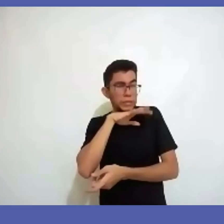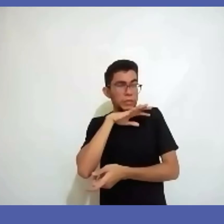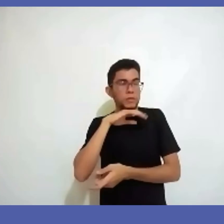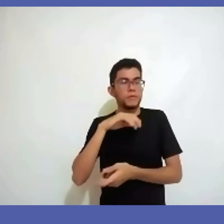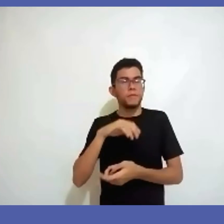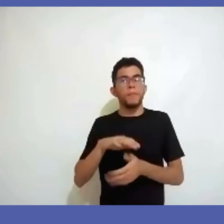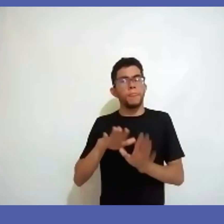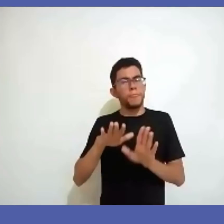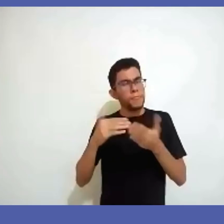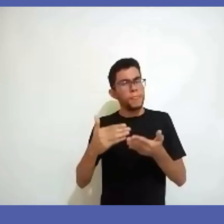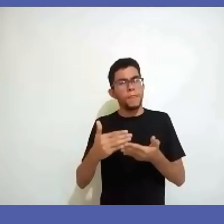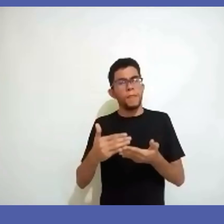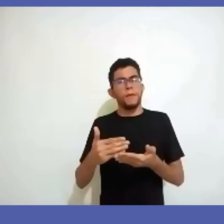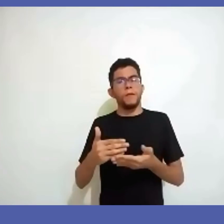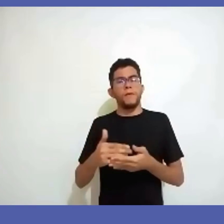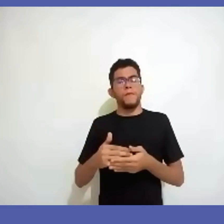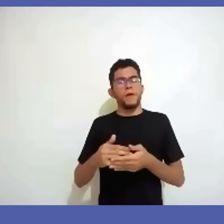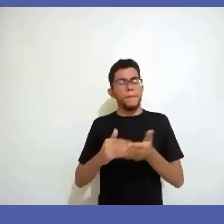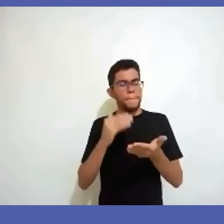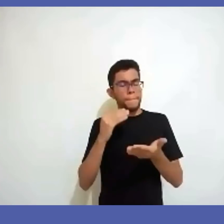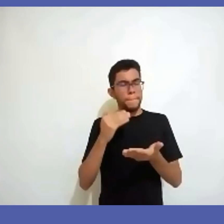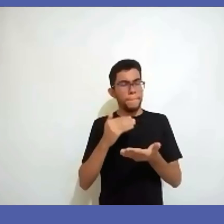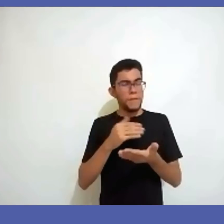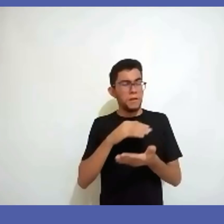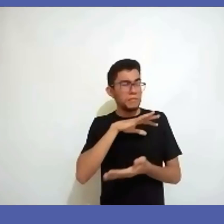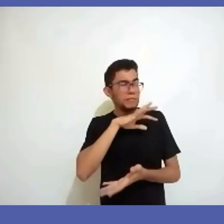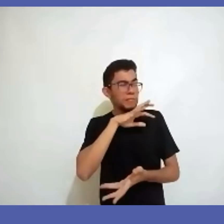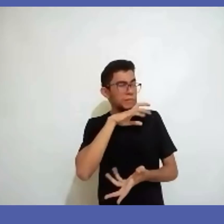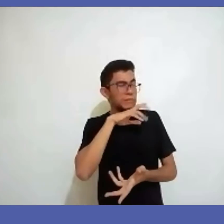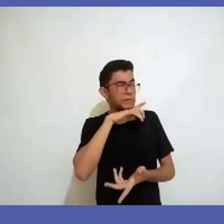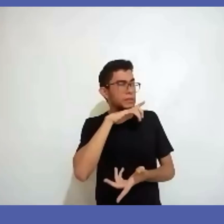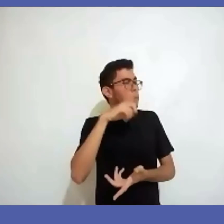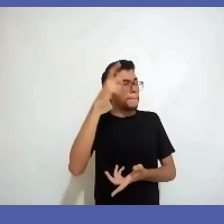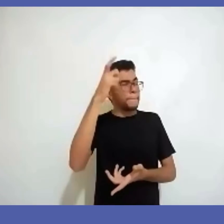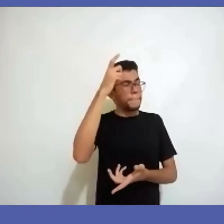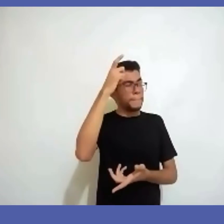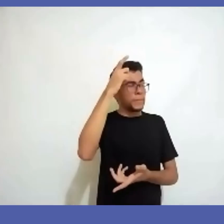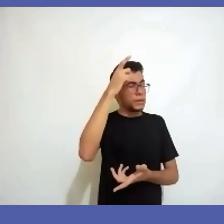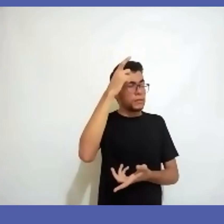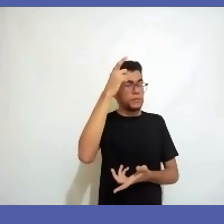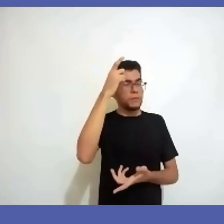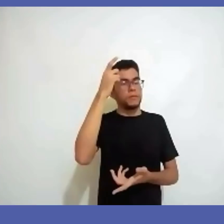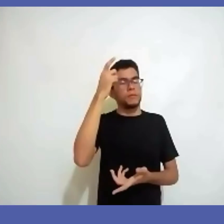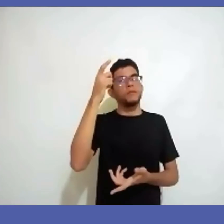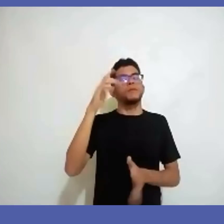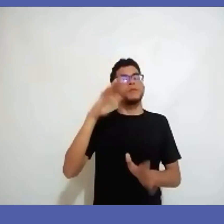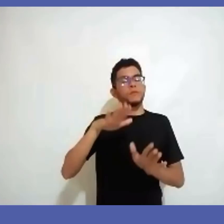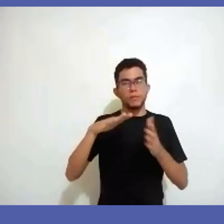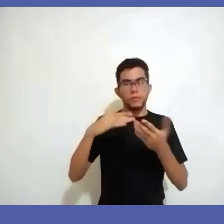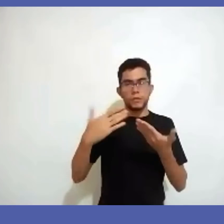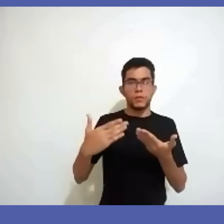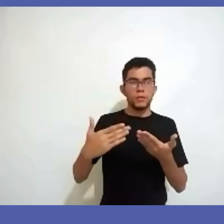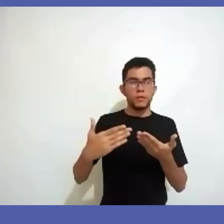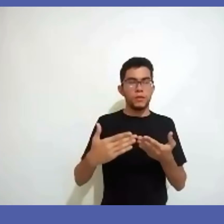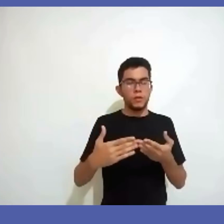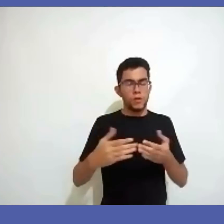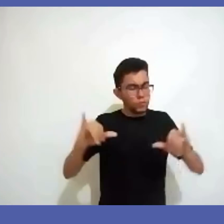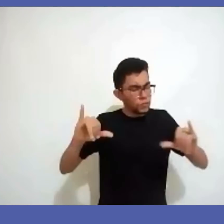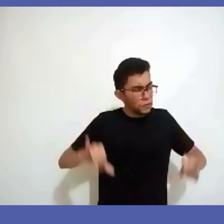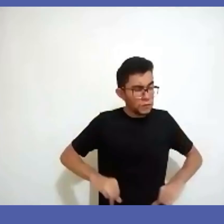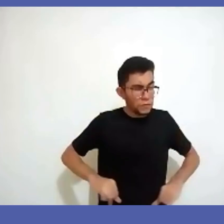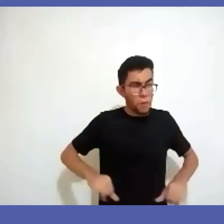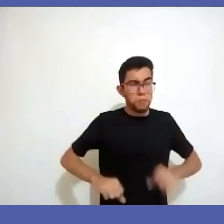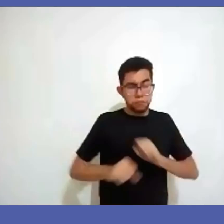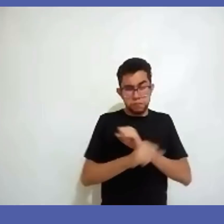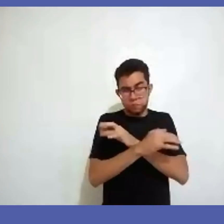ainda mais mais ousado, e começa a grande tribulação. E ele coloca